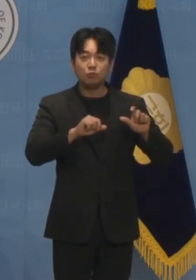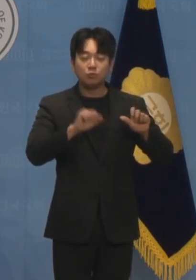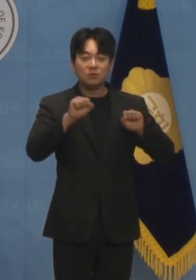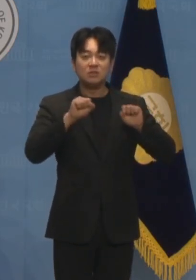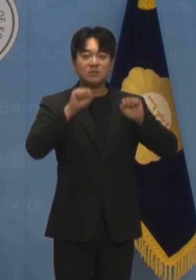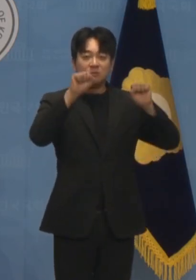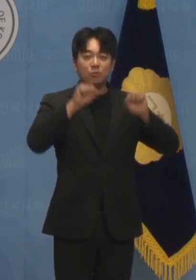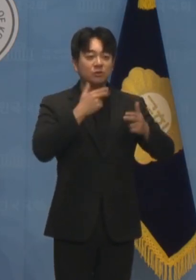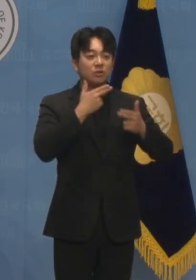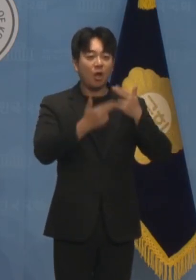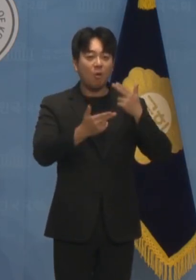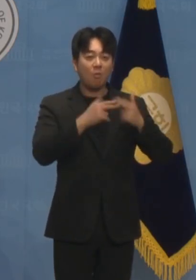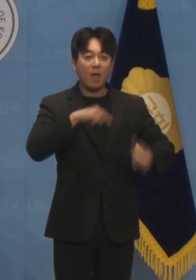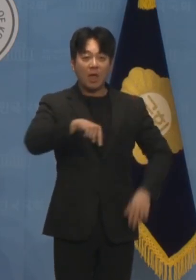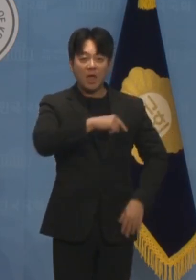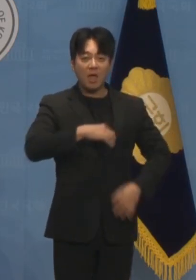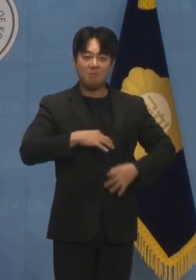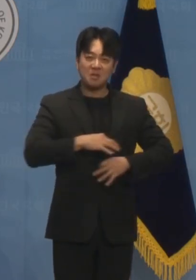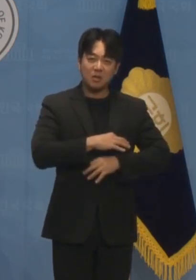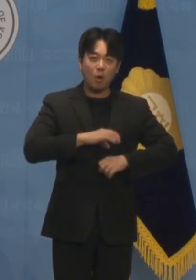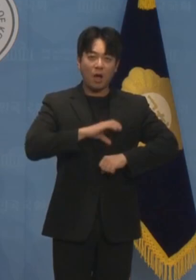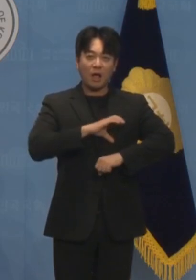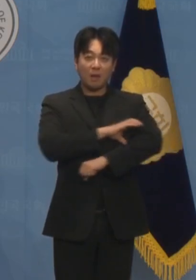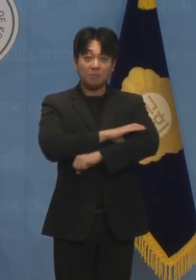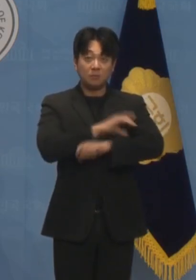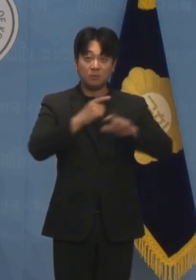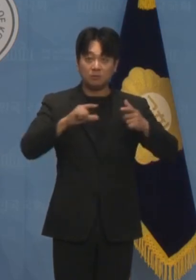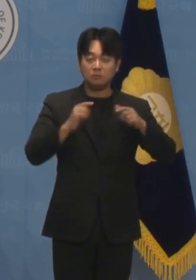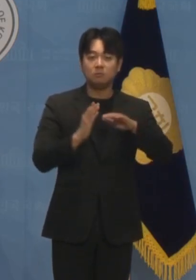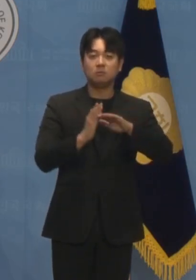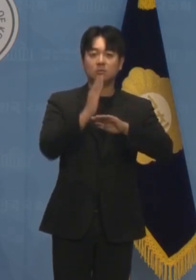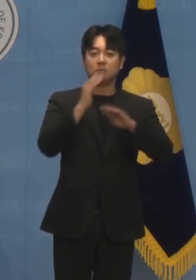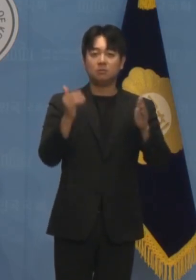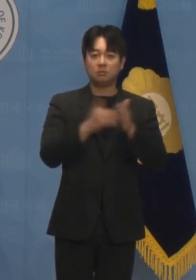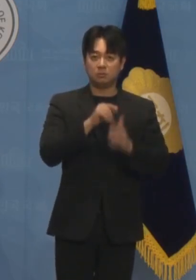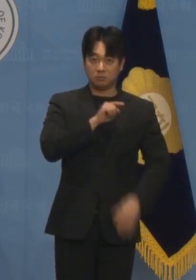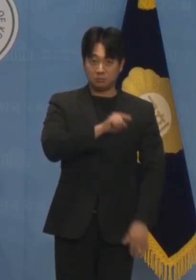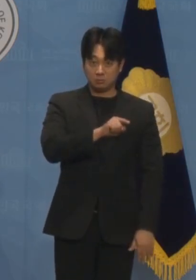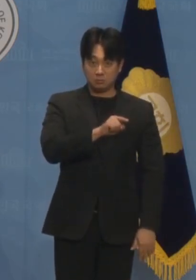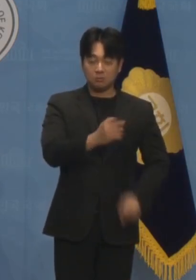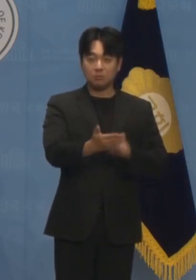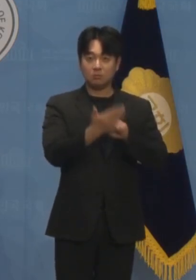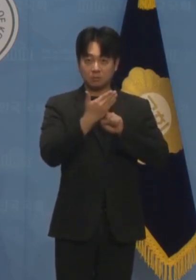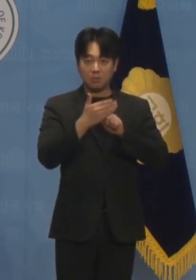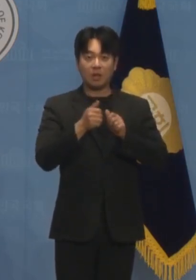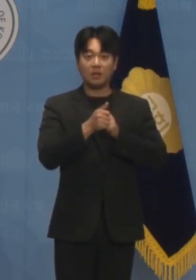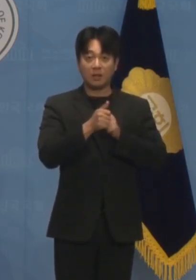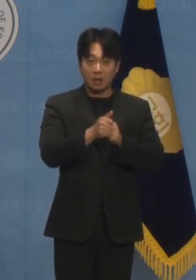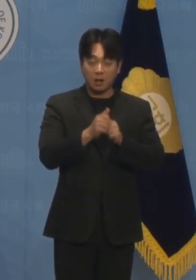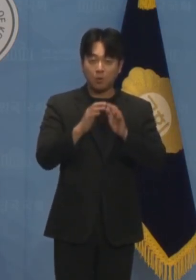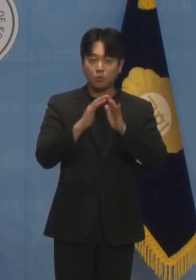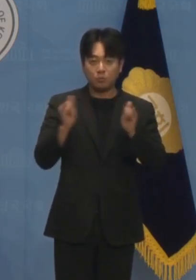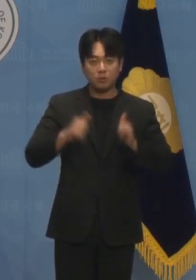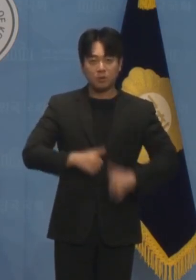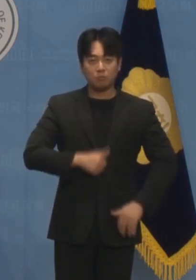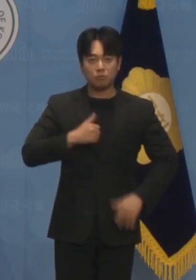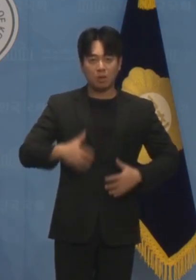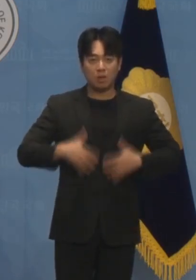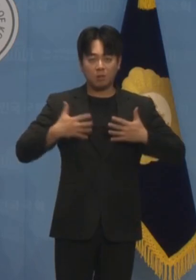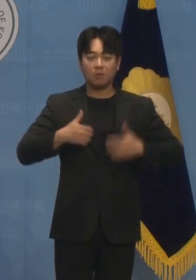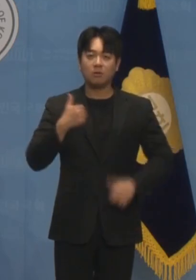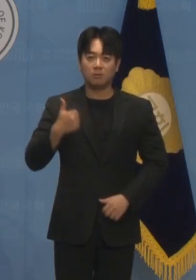전횡, 부정, 비리 등이 폭로되고 드러나면서 많은 국민들의 공분을